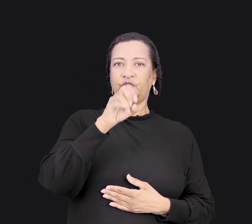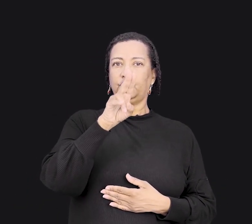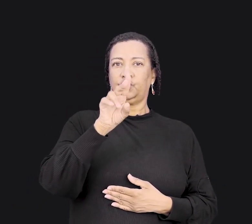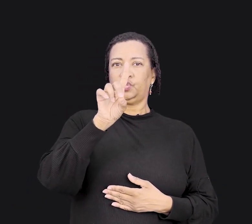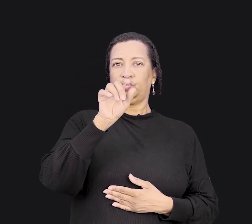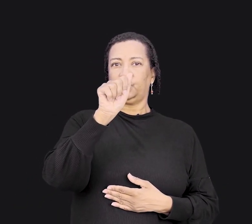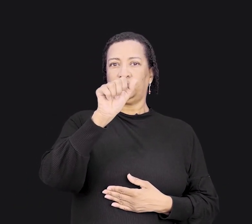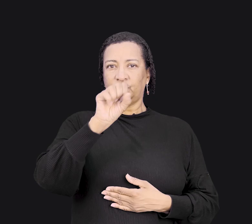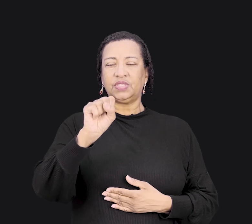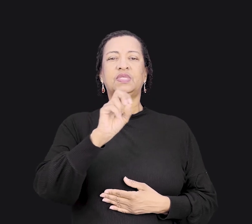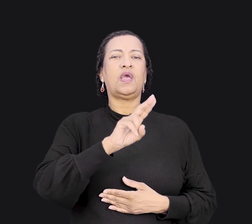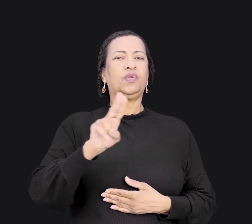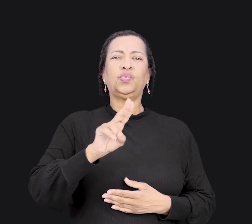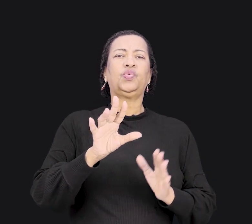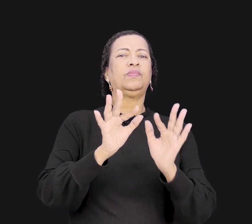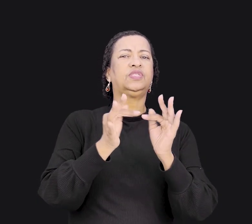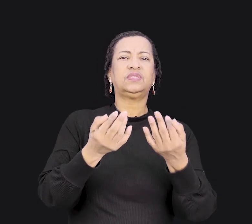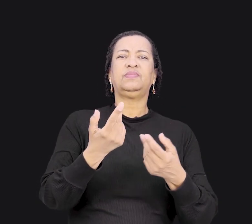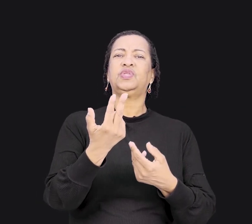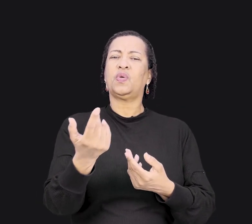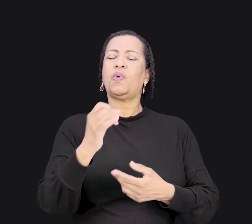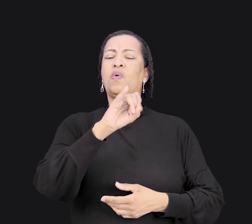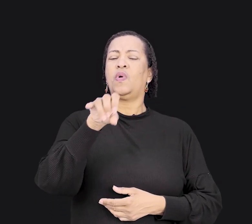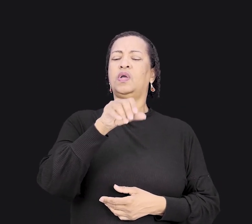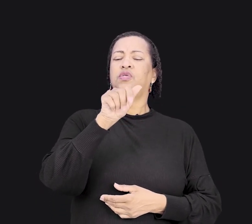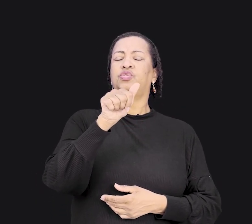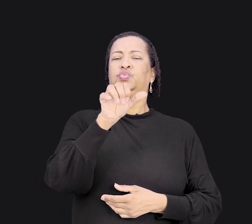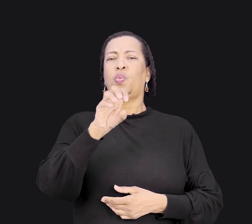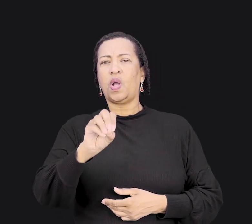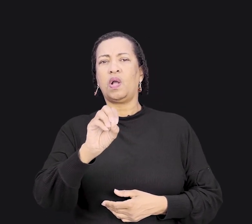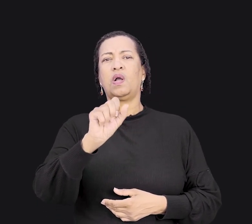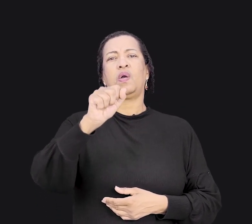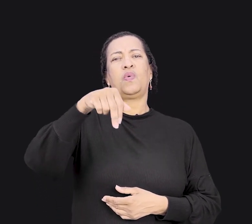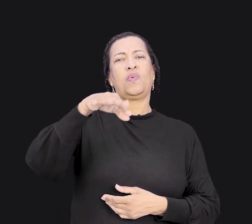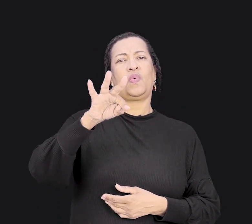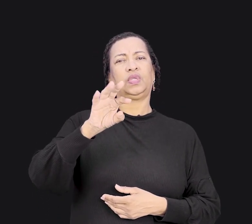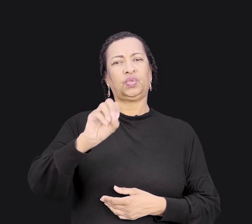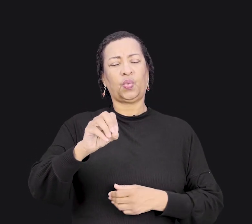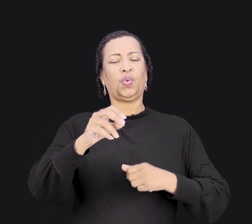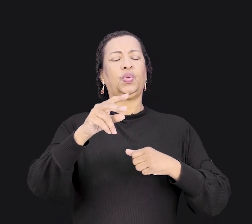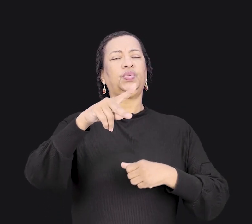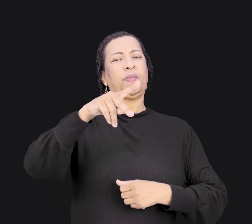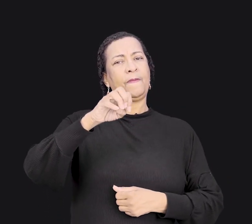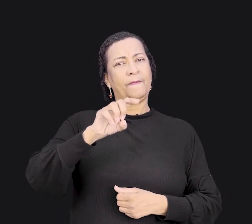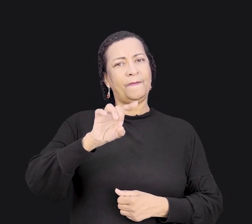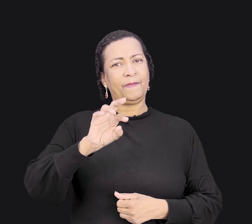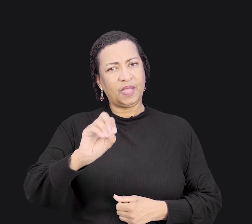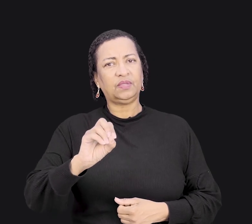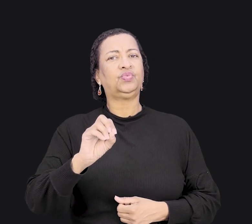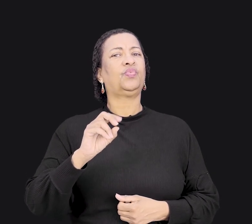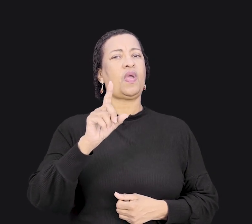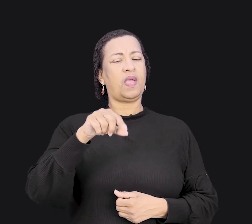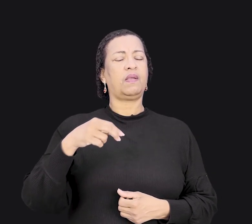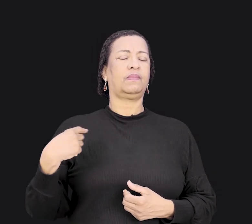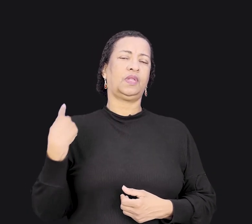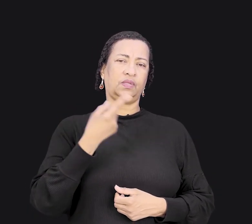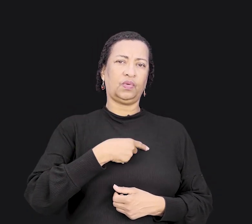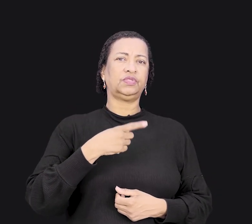do Novo Testamento, como João, Antônio ou Pedro é para nós. Depois de pesquisar os nomes de todas as pessoas que se chamavam Judas no